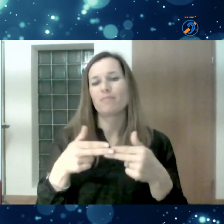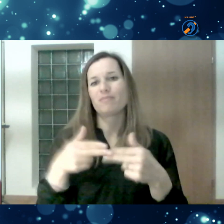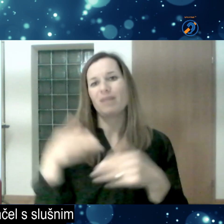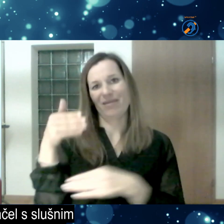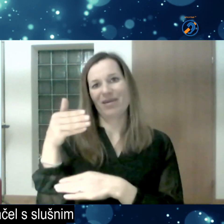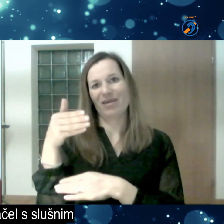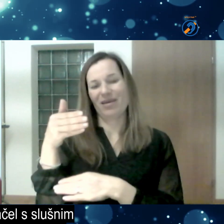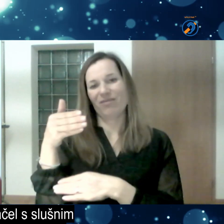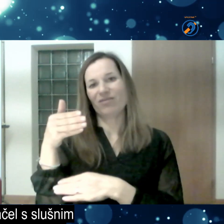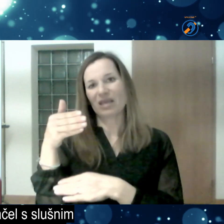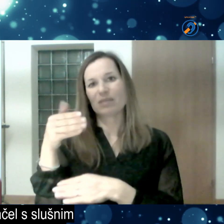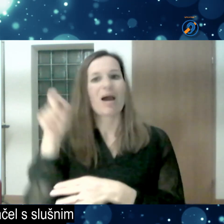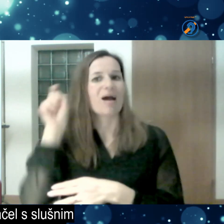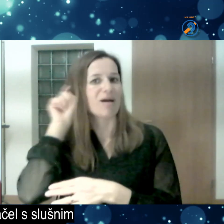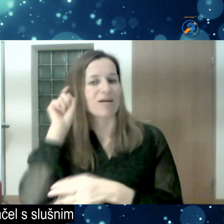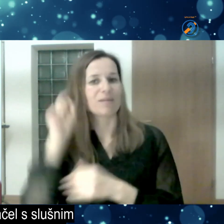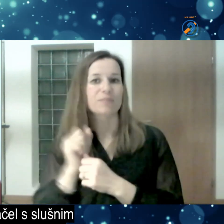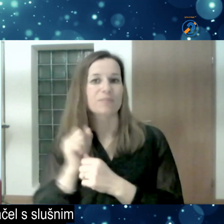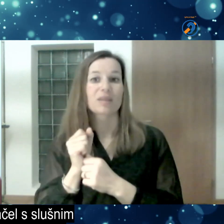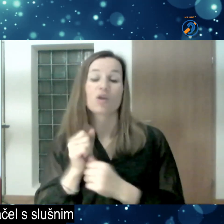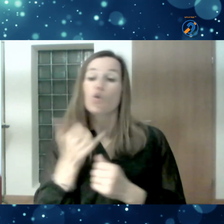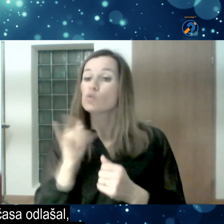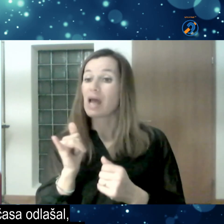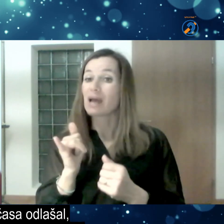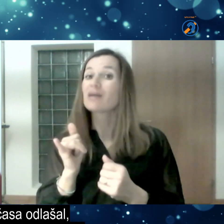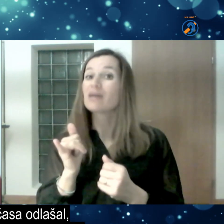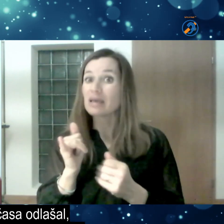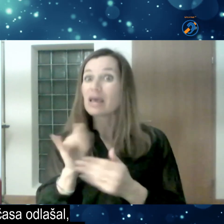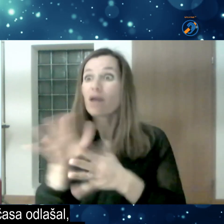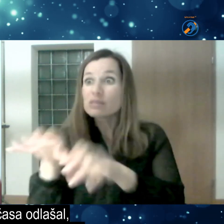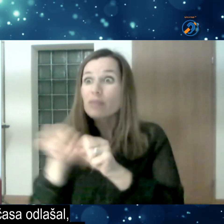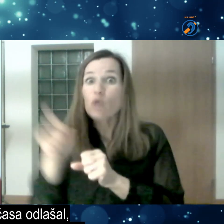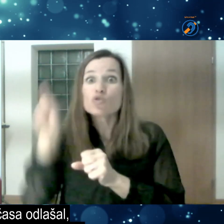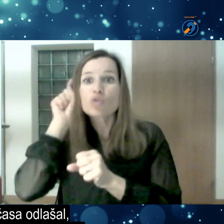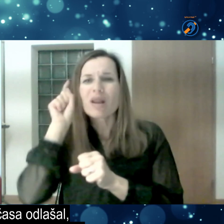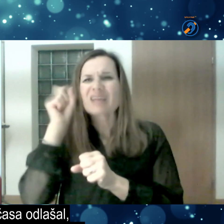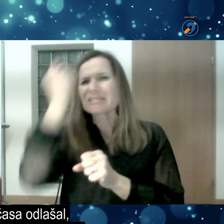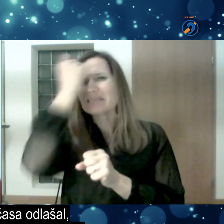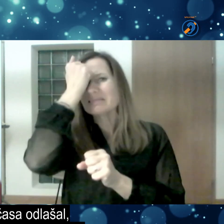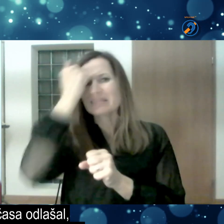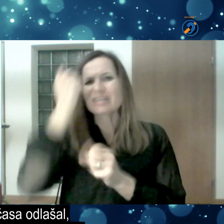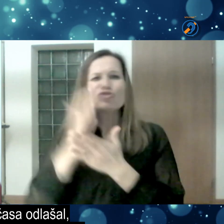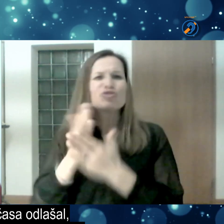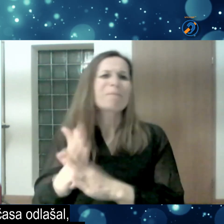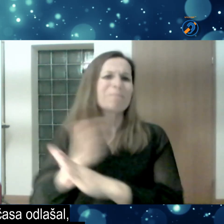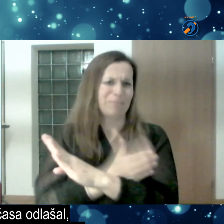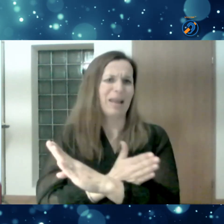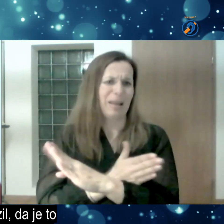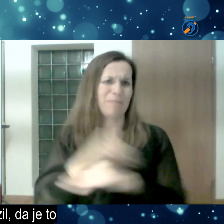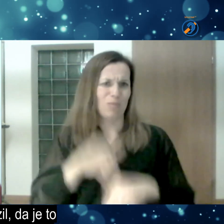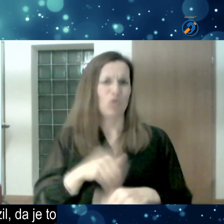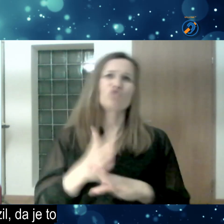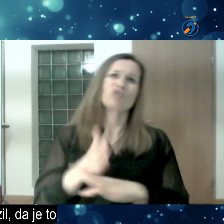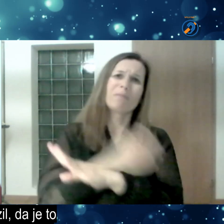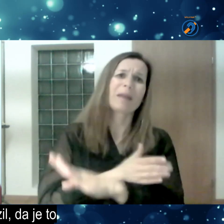in če vsak, ki je začel slušalni aparat, je obžaloval, zakaj je toliko časa odlašal, zakaj se ni odločil že prvi dan,